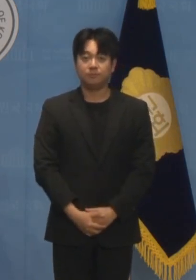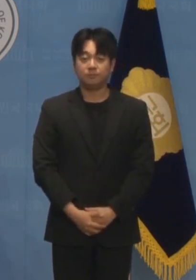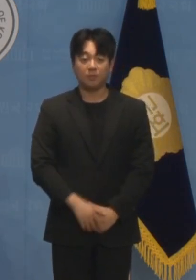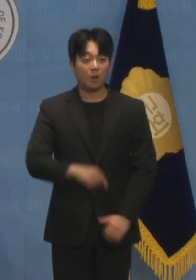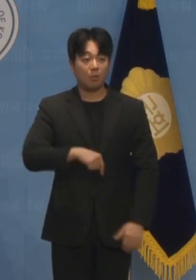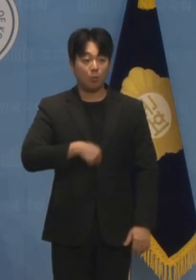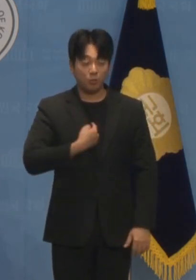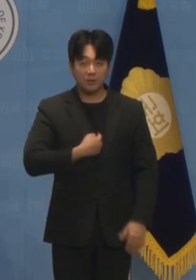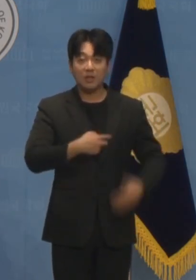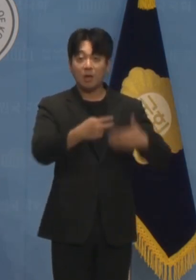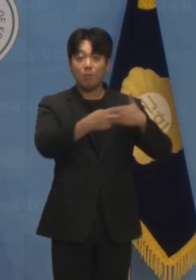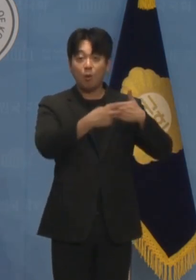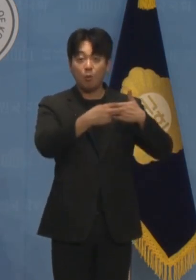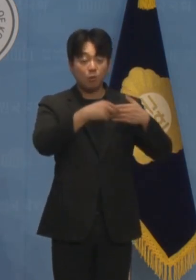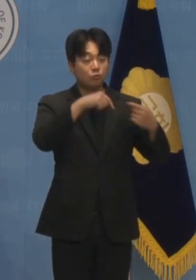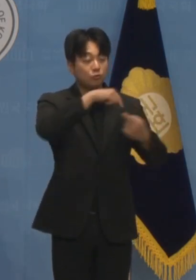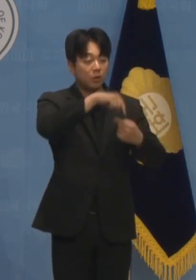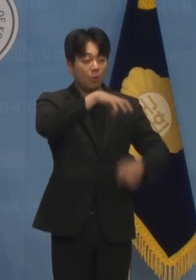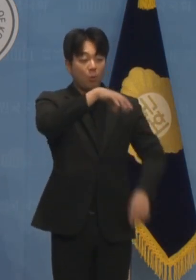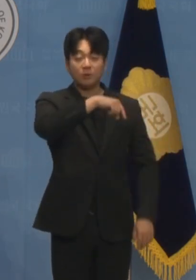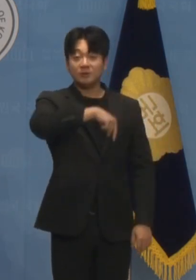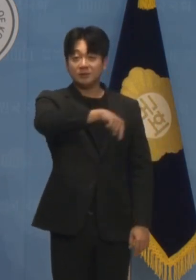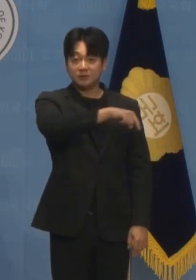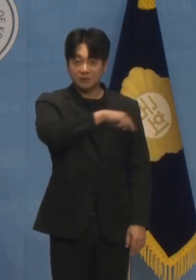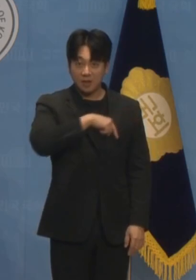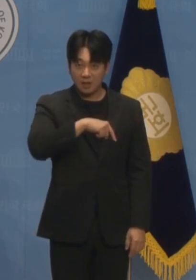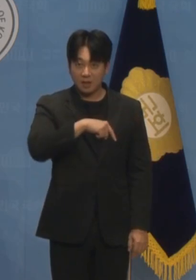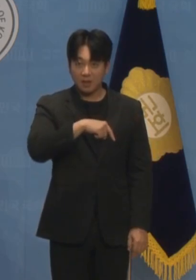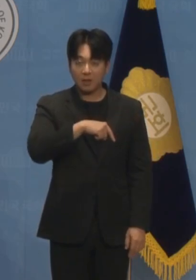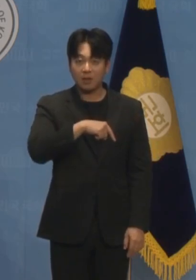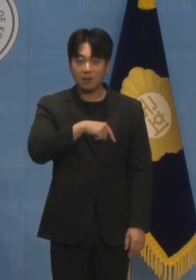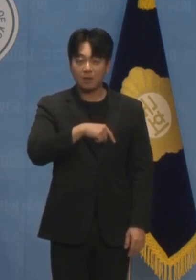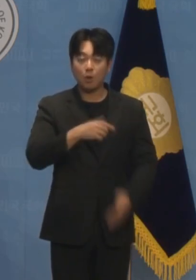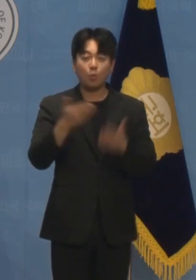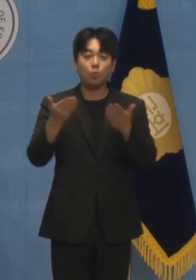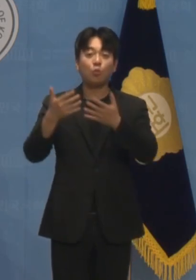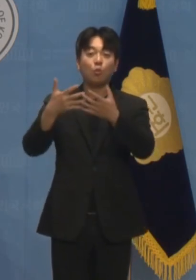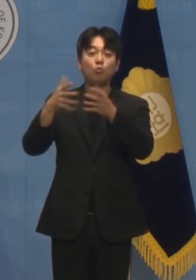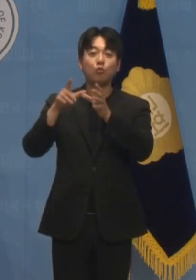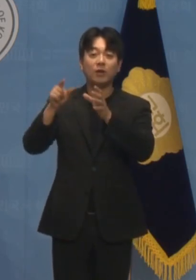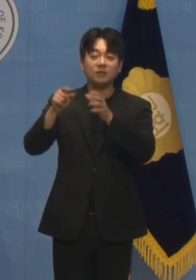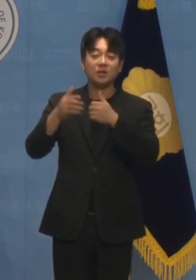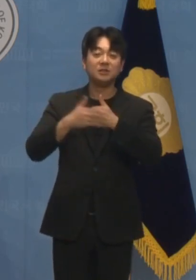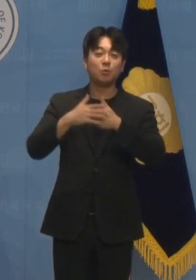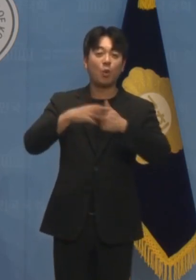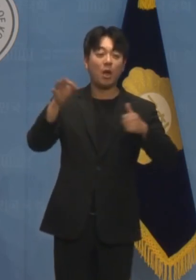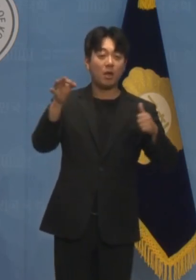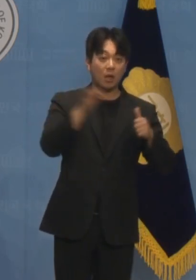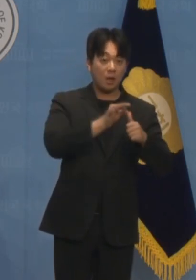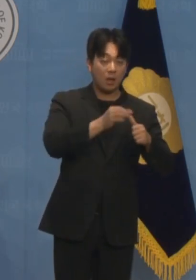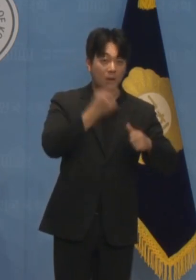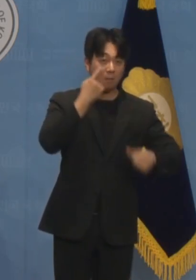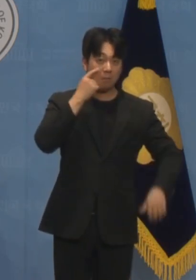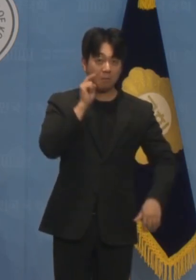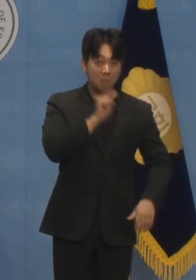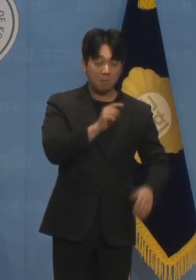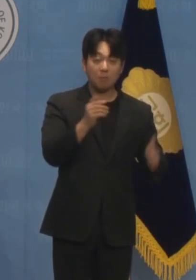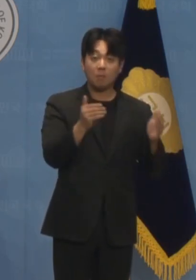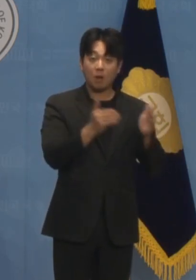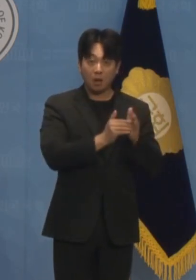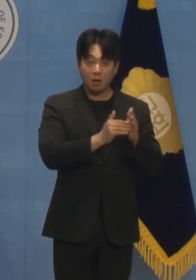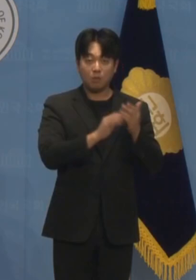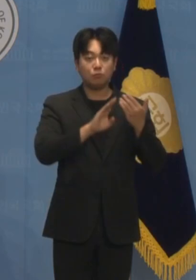체불 문제가 고용노동부의 내사를 받는 사실이 언론에 보도되자 올림픽 기간 중임에도